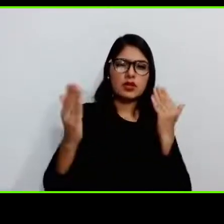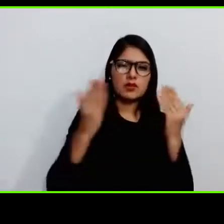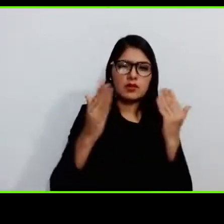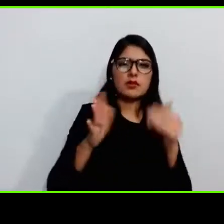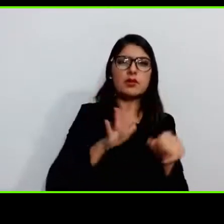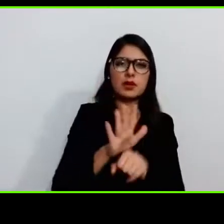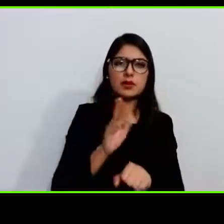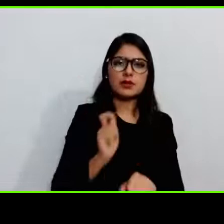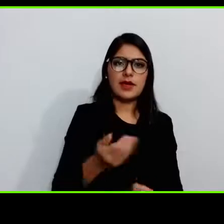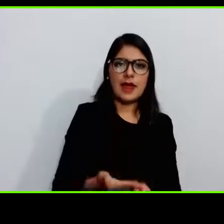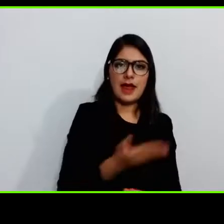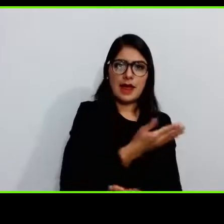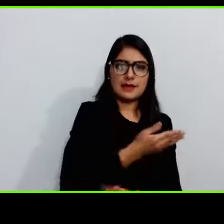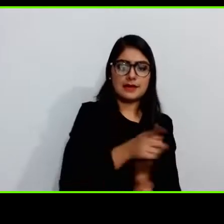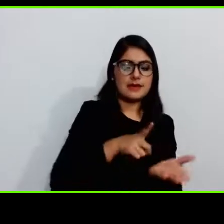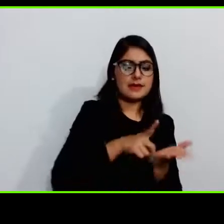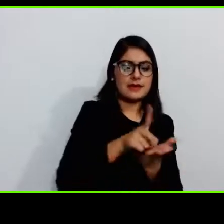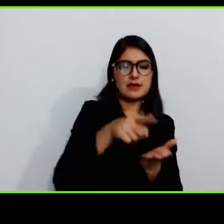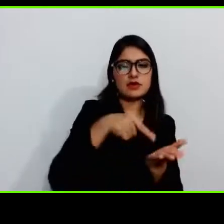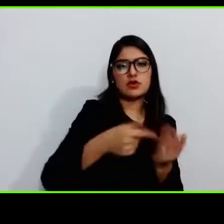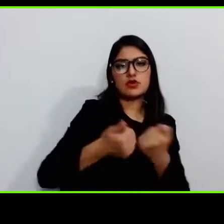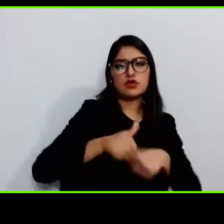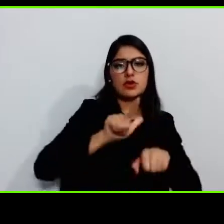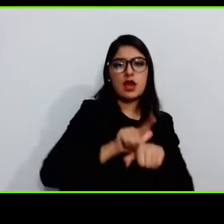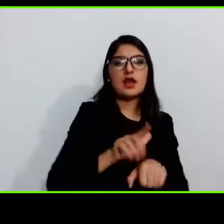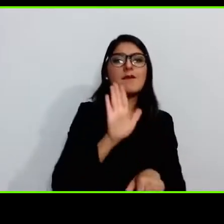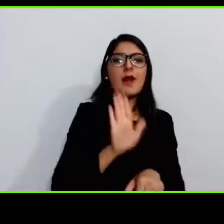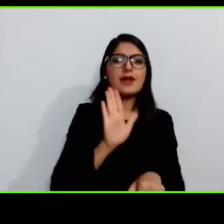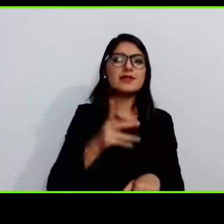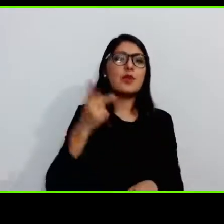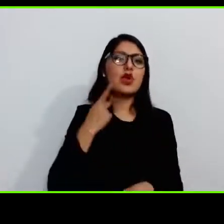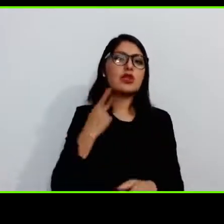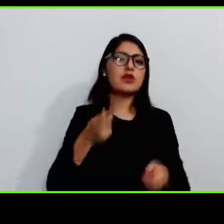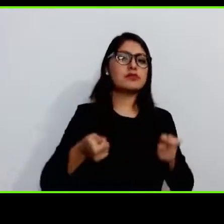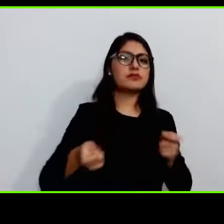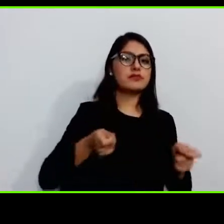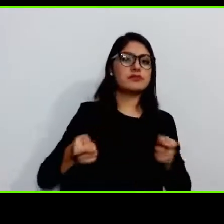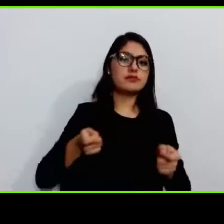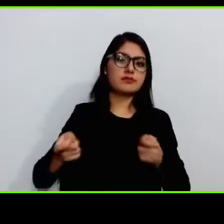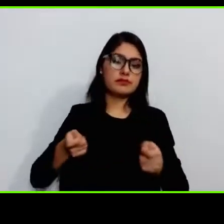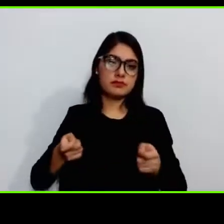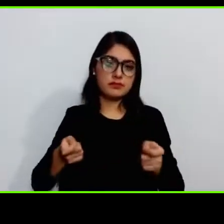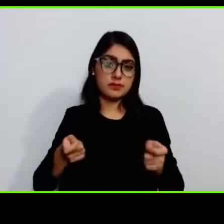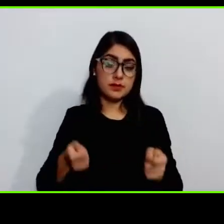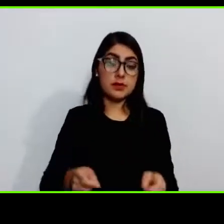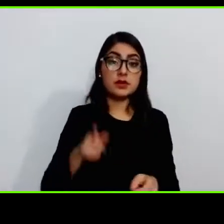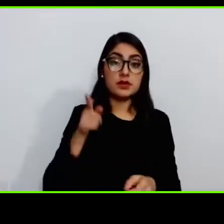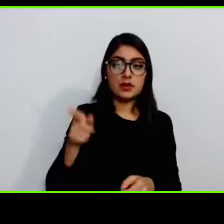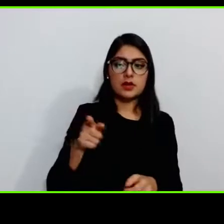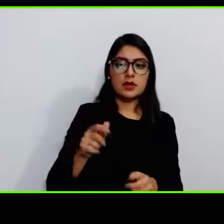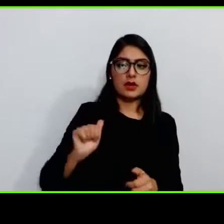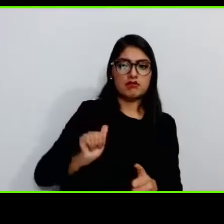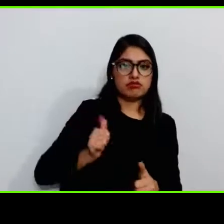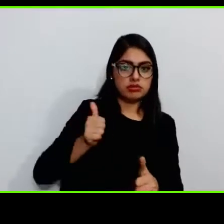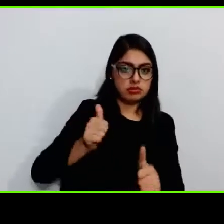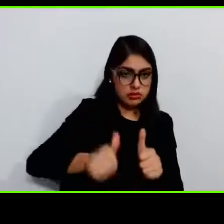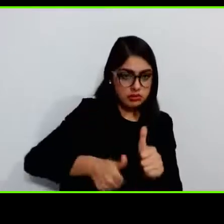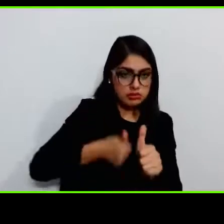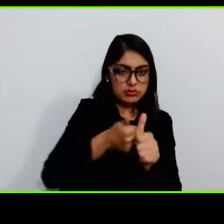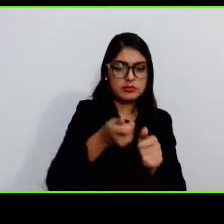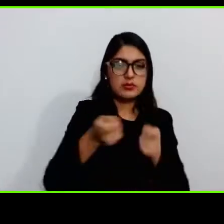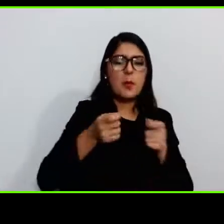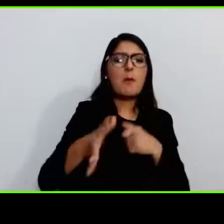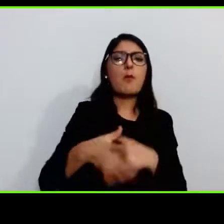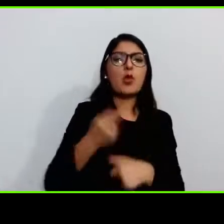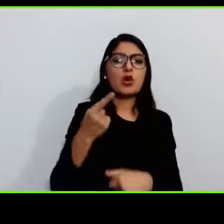los derechos sociales más bien eran instrumentos de control político. Y eran instrumentos de control político porque básicamente el